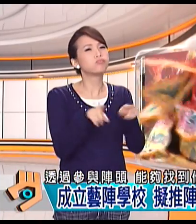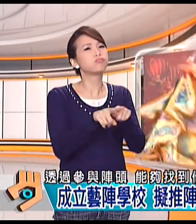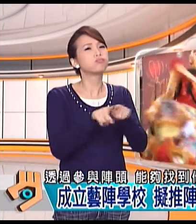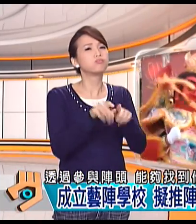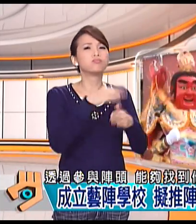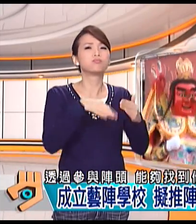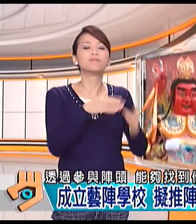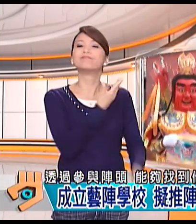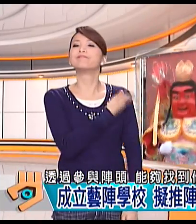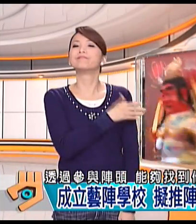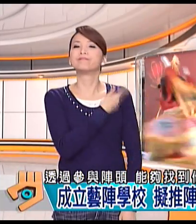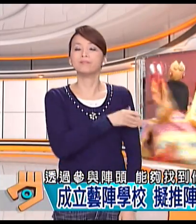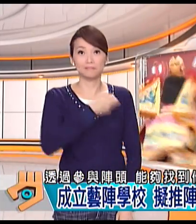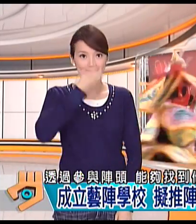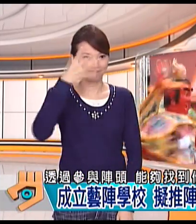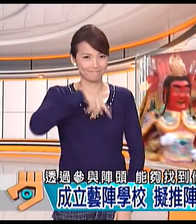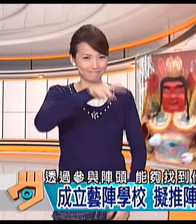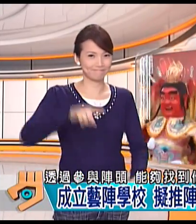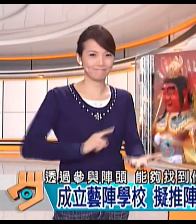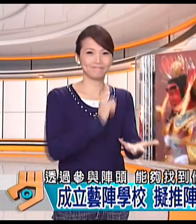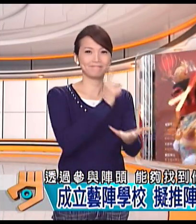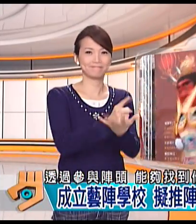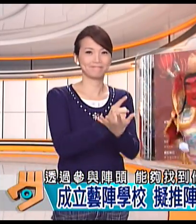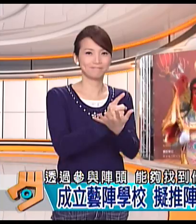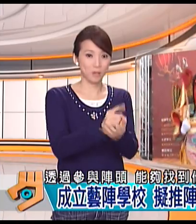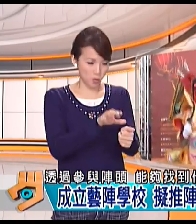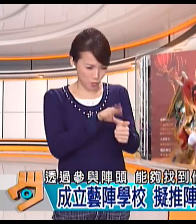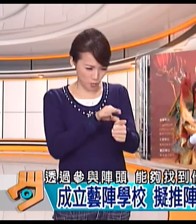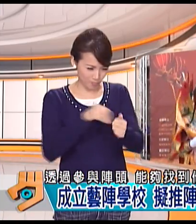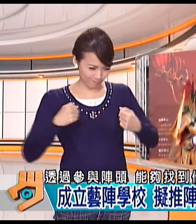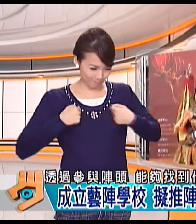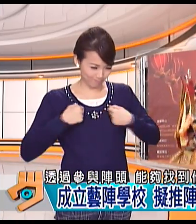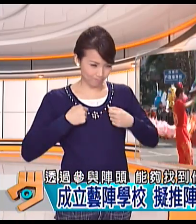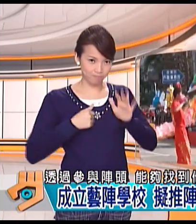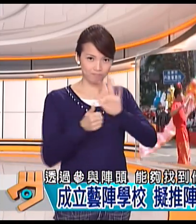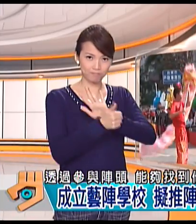过参与阵头，能够找到他们的成就感。